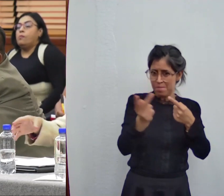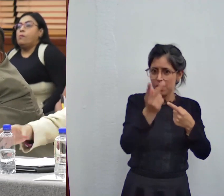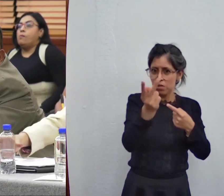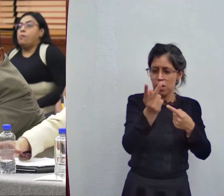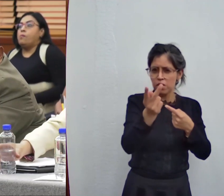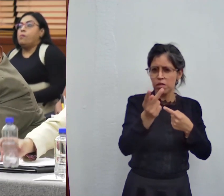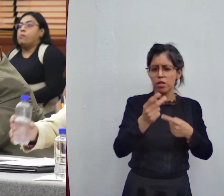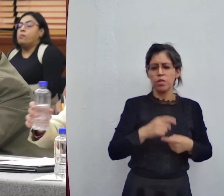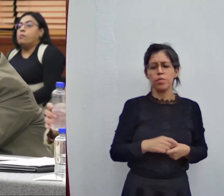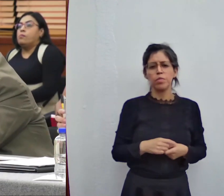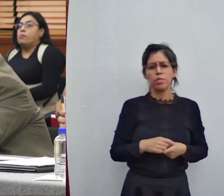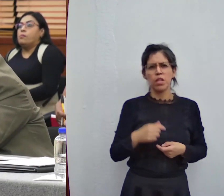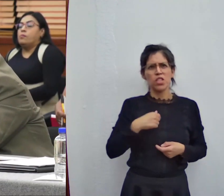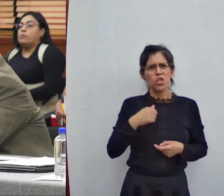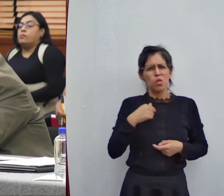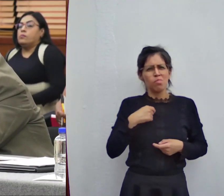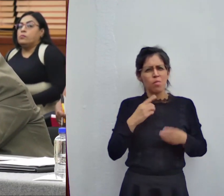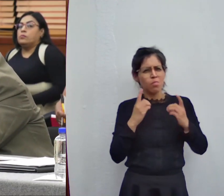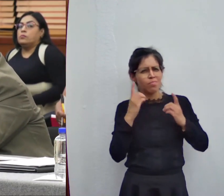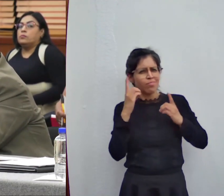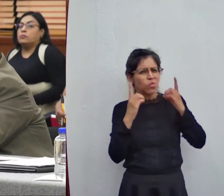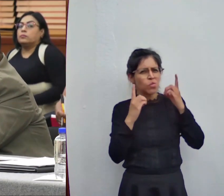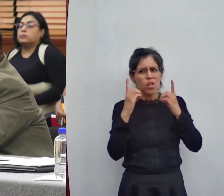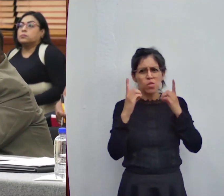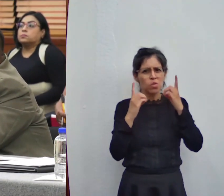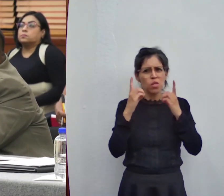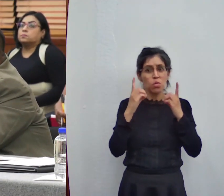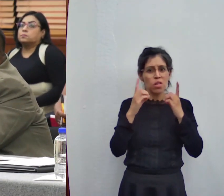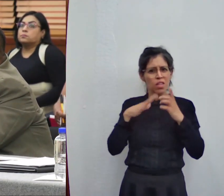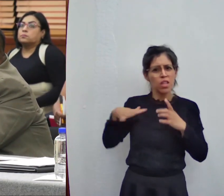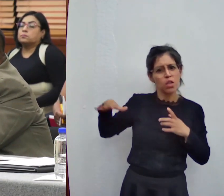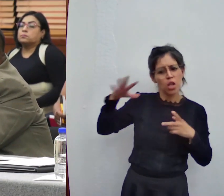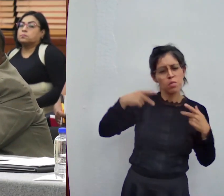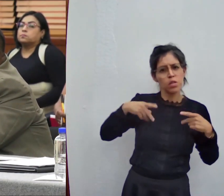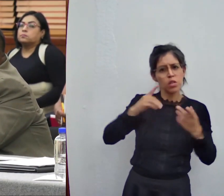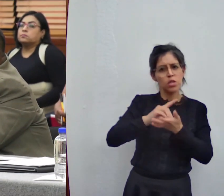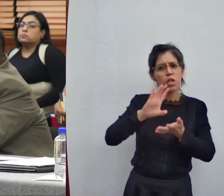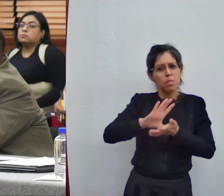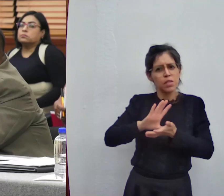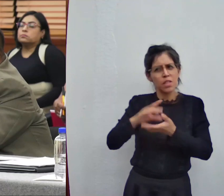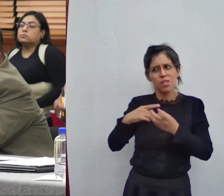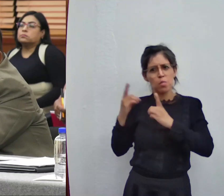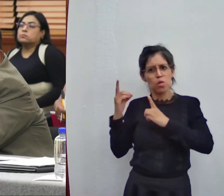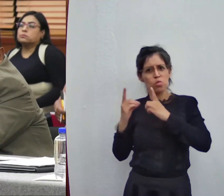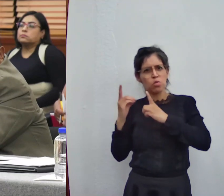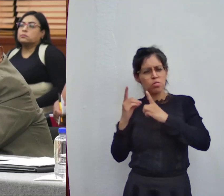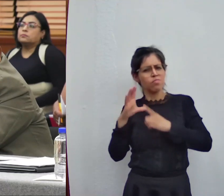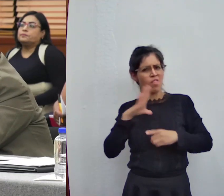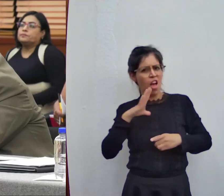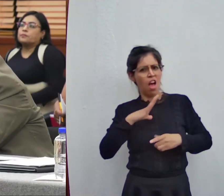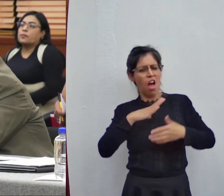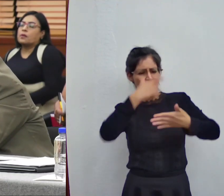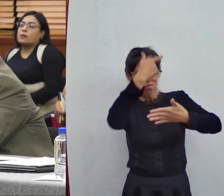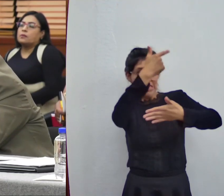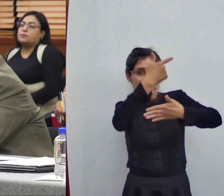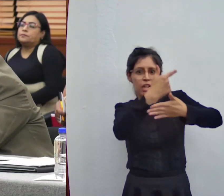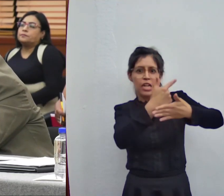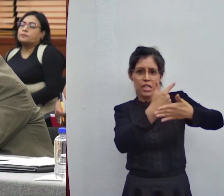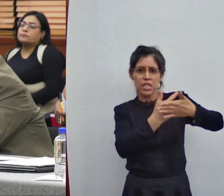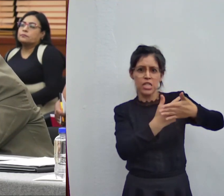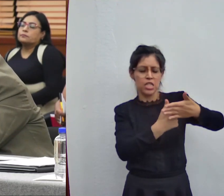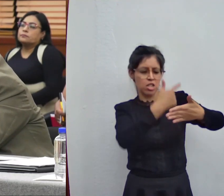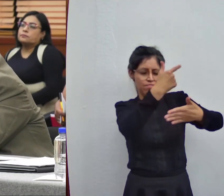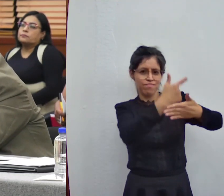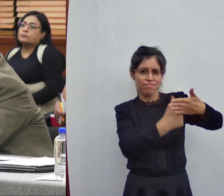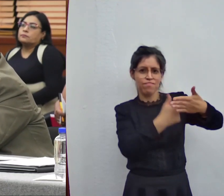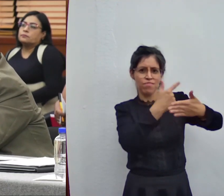creo que veo que la inquietud de todos los compañeros es acerca de un registro o de un padrón respecto a